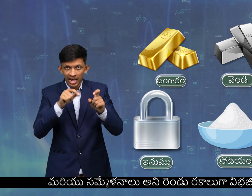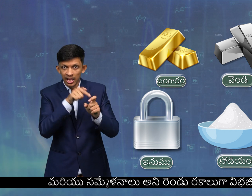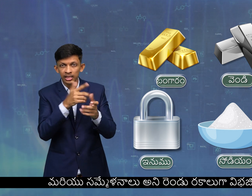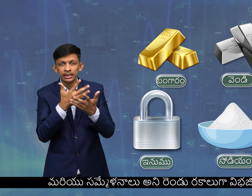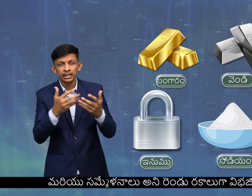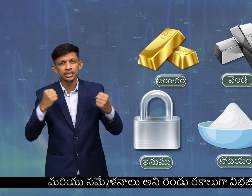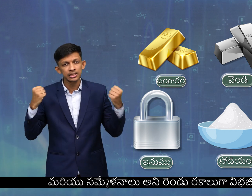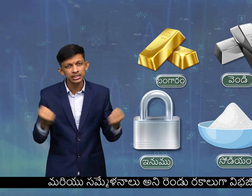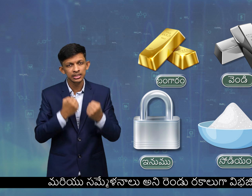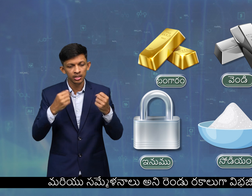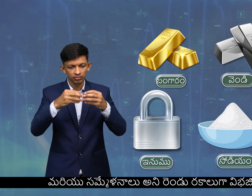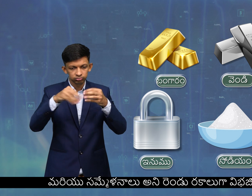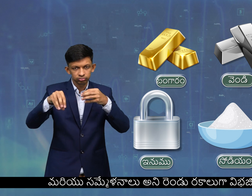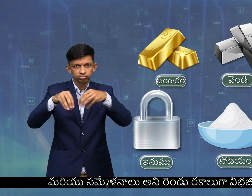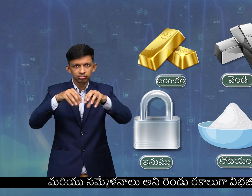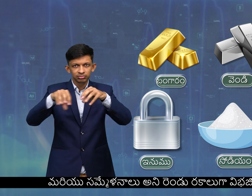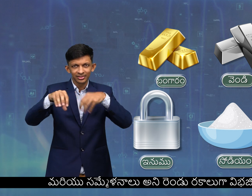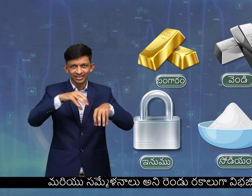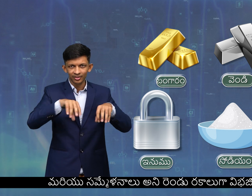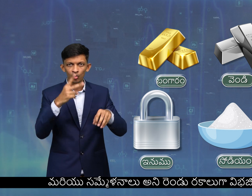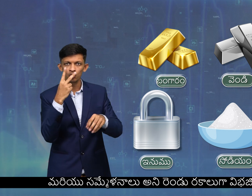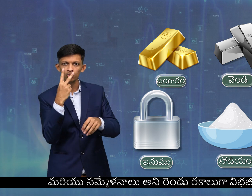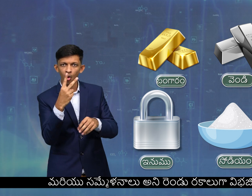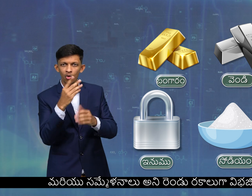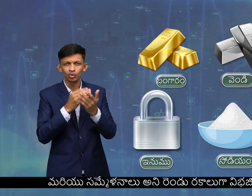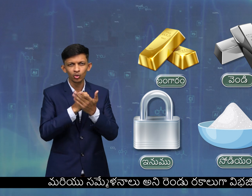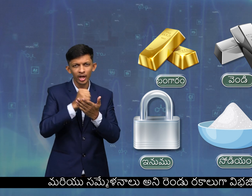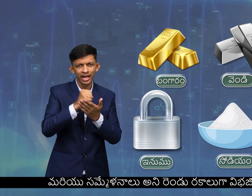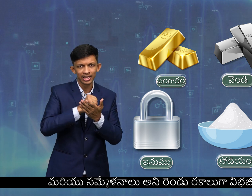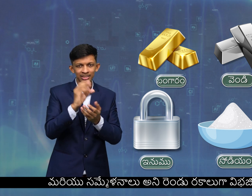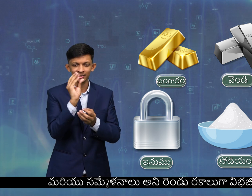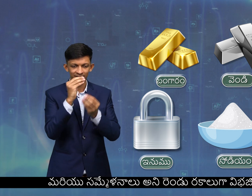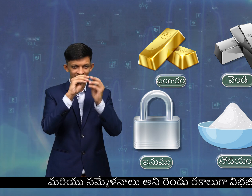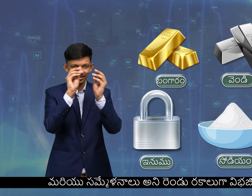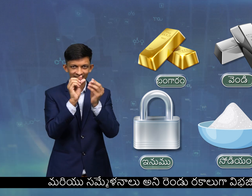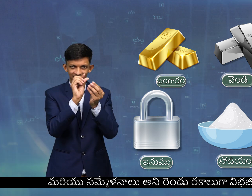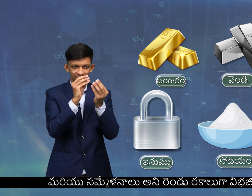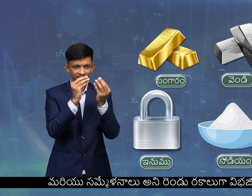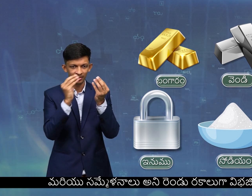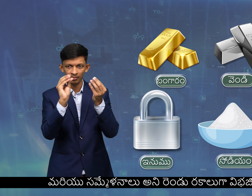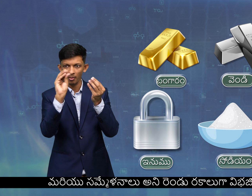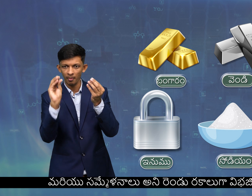మరియు సమ్మేళనాలు అని రెండు రకాలుగా విభజించవచ్చు.